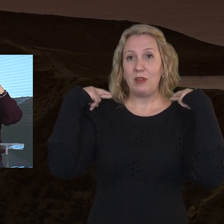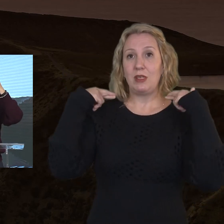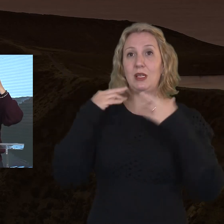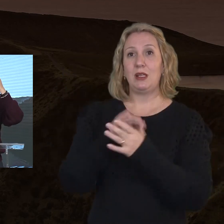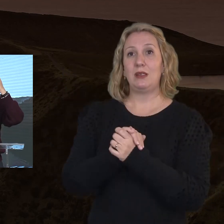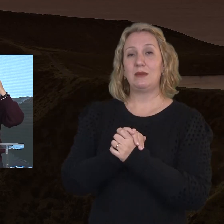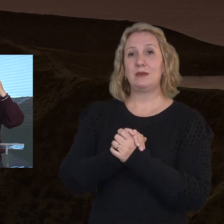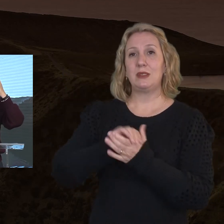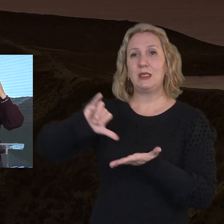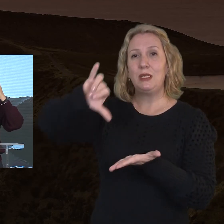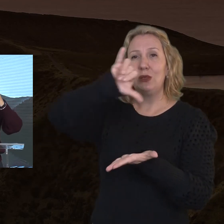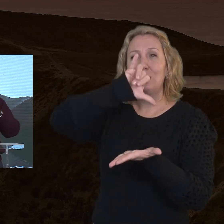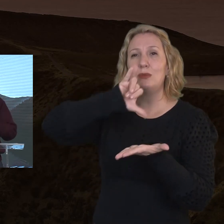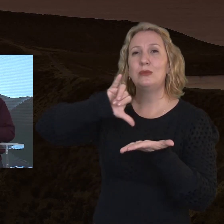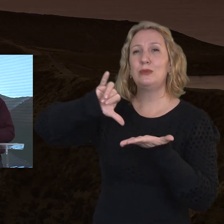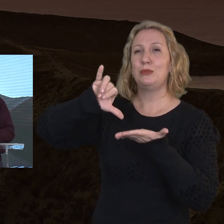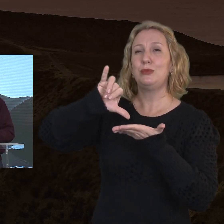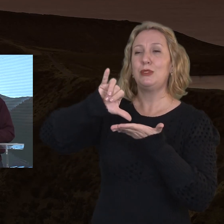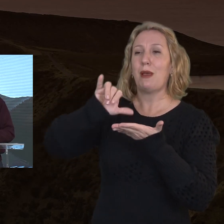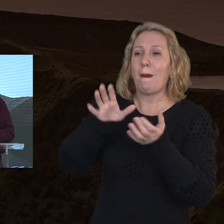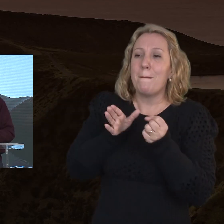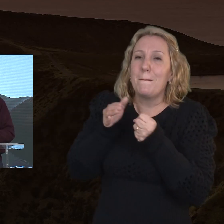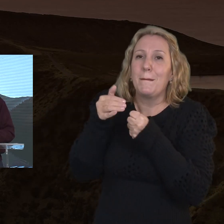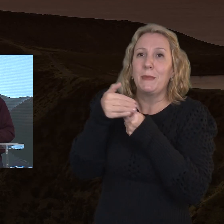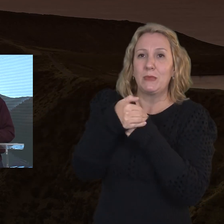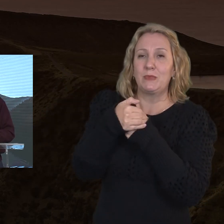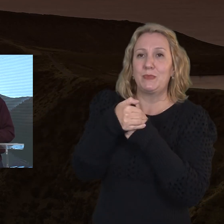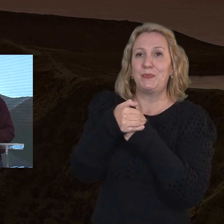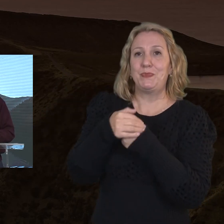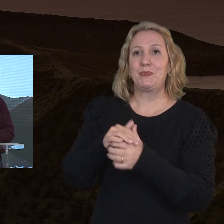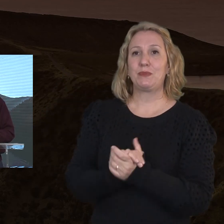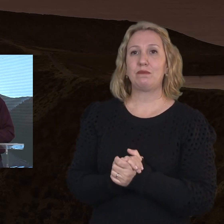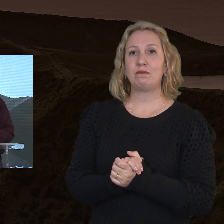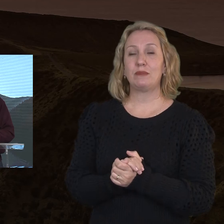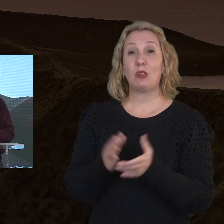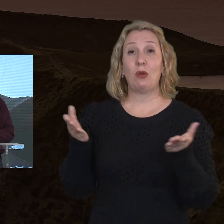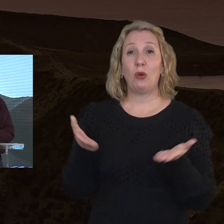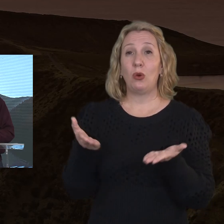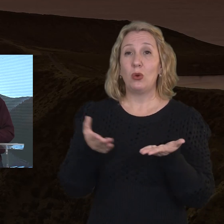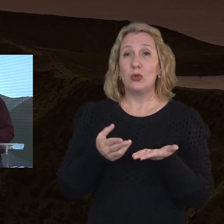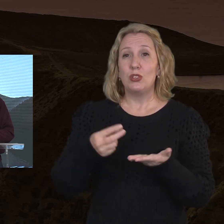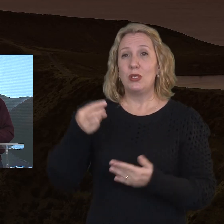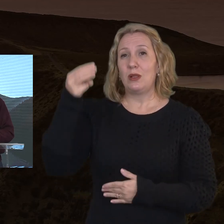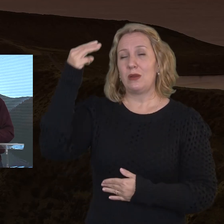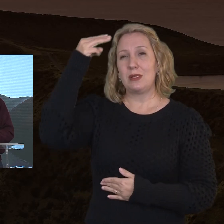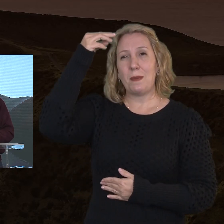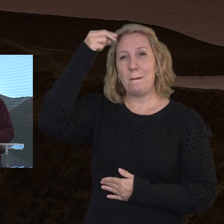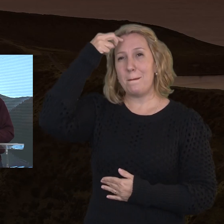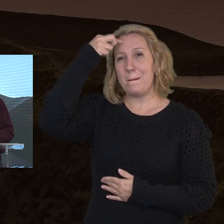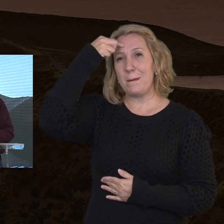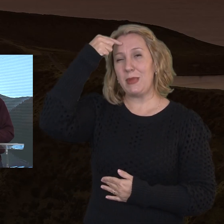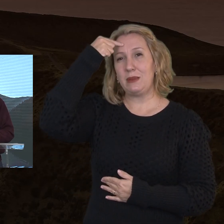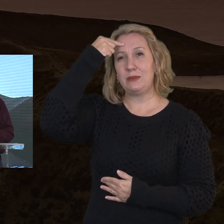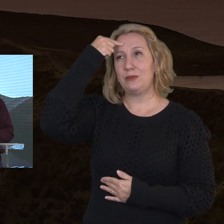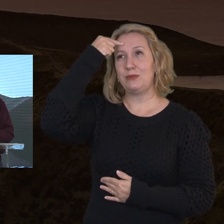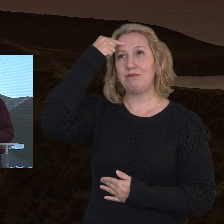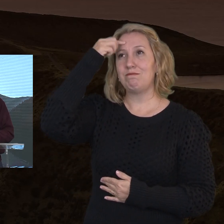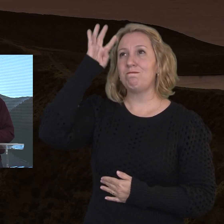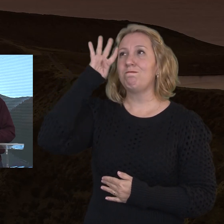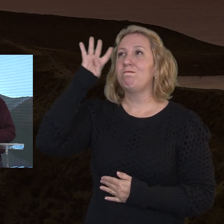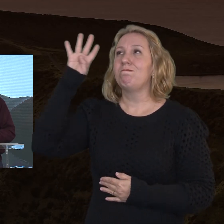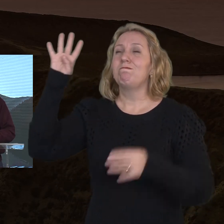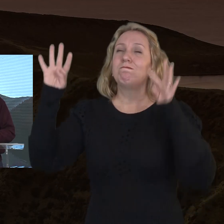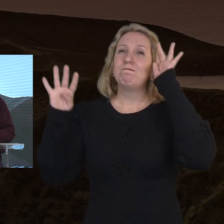quer proteger a nossa cabeça hoje hoje o nossa mente é o principal alvo do inimigo nos